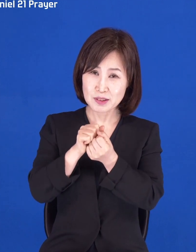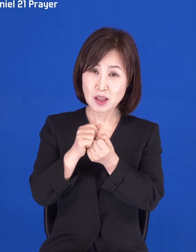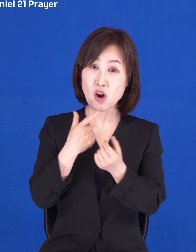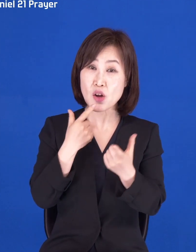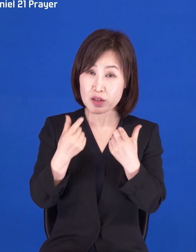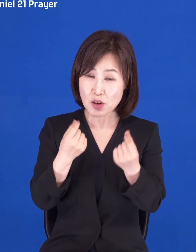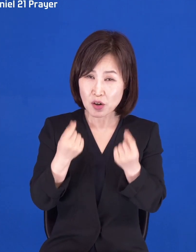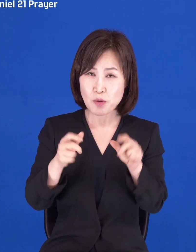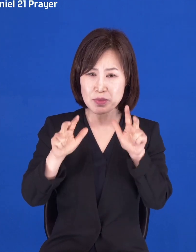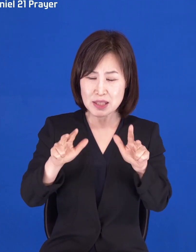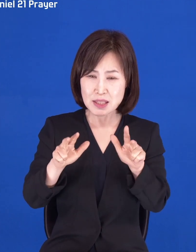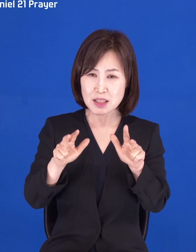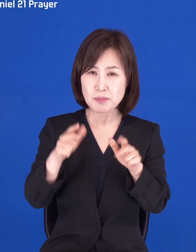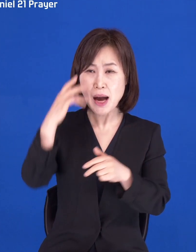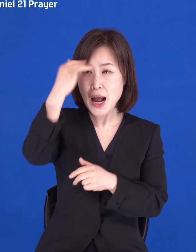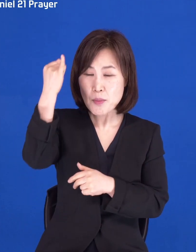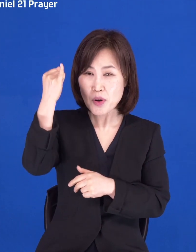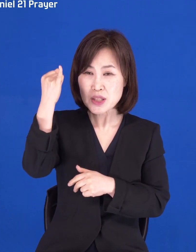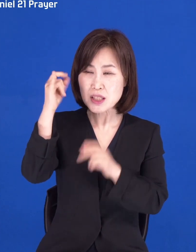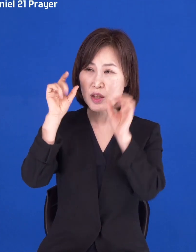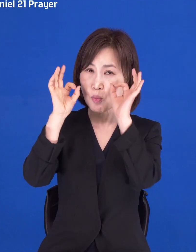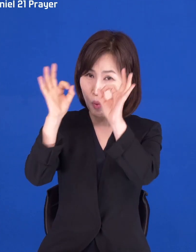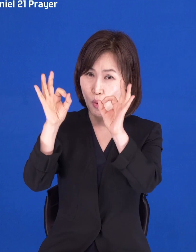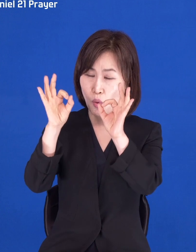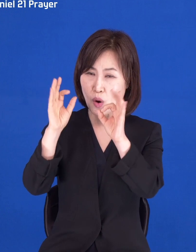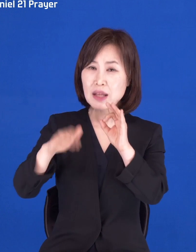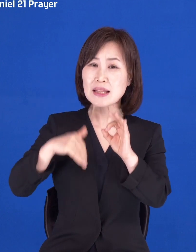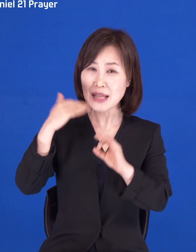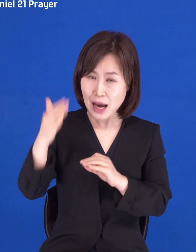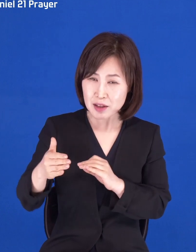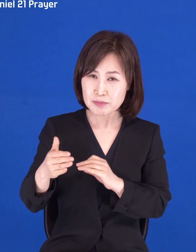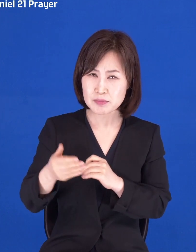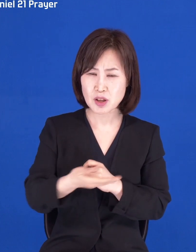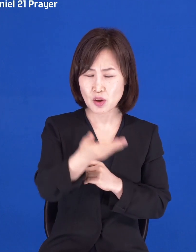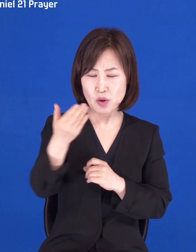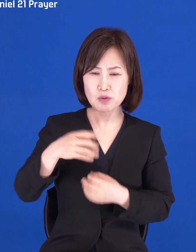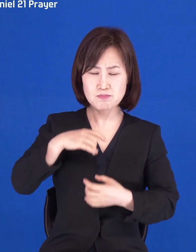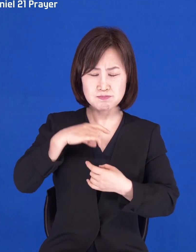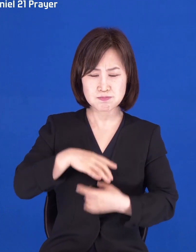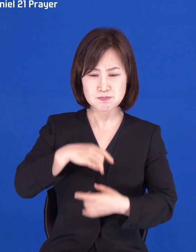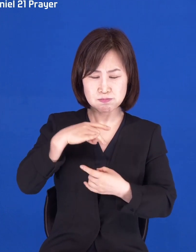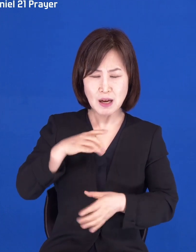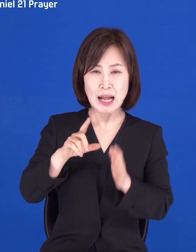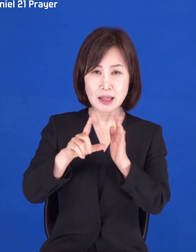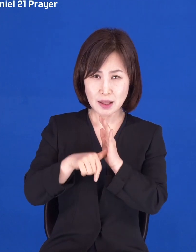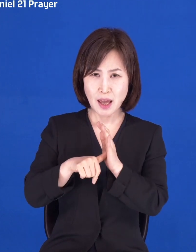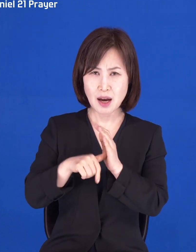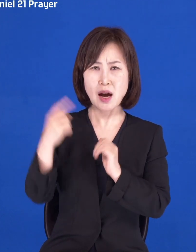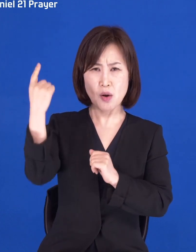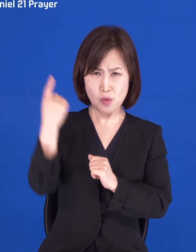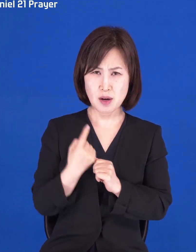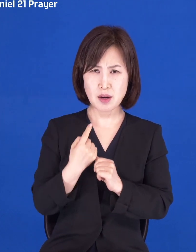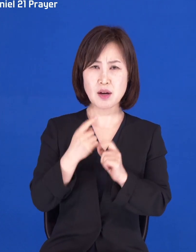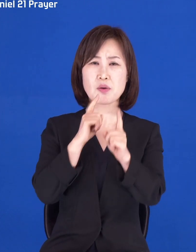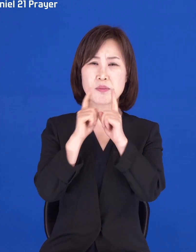이 모든 것들을 나중에는 너희들도 되새김질하는 그런 날이 올 것이라고